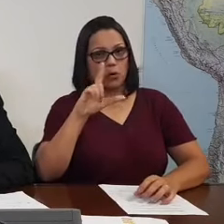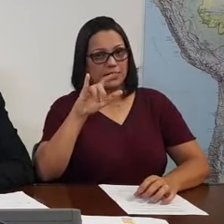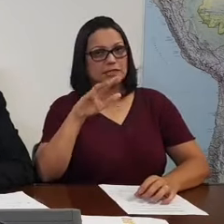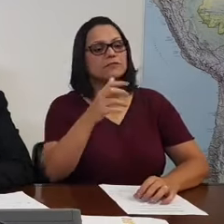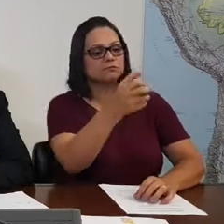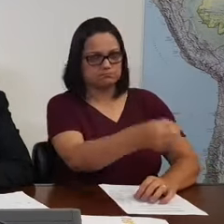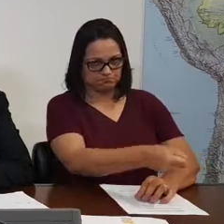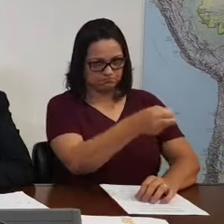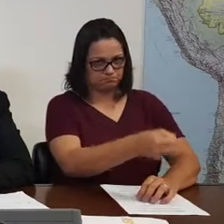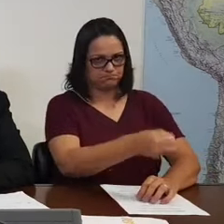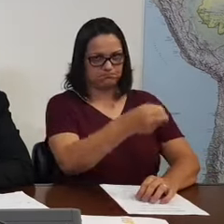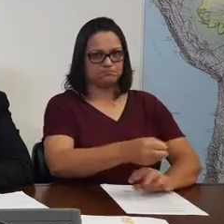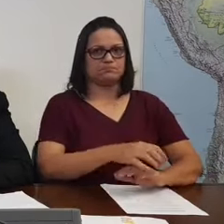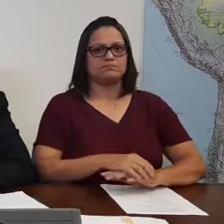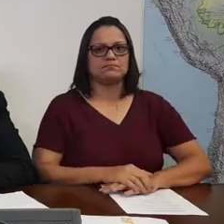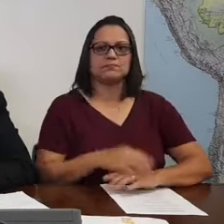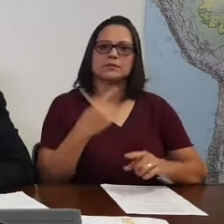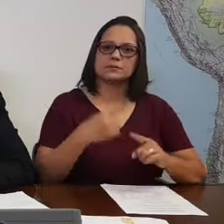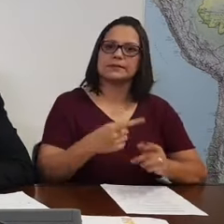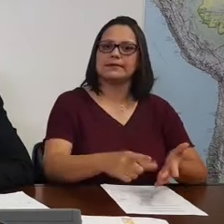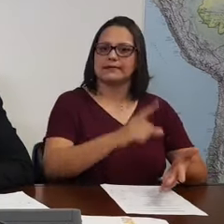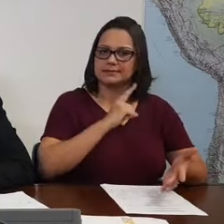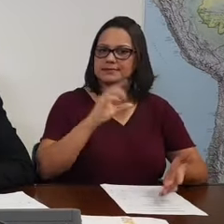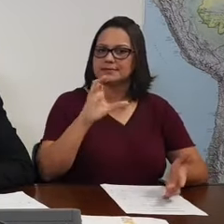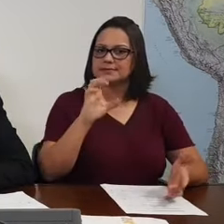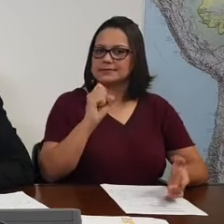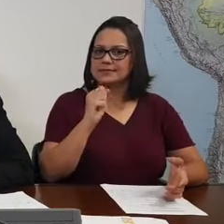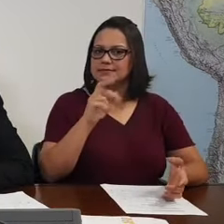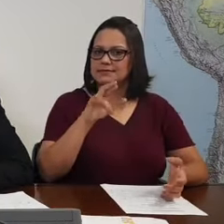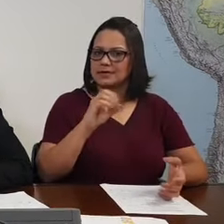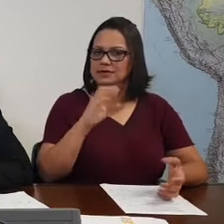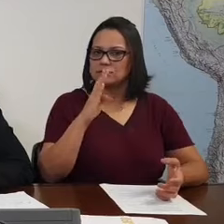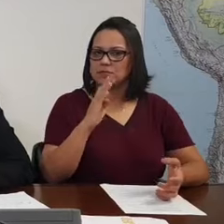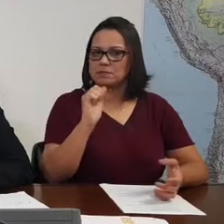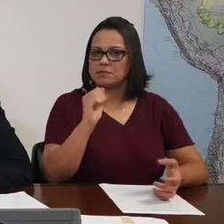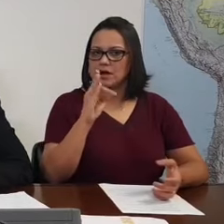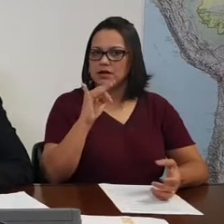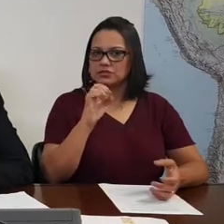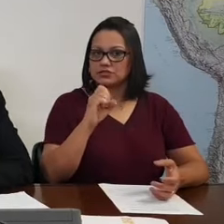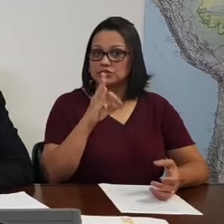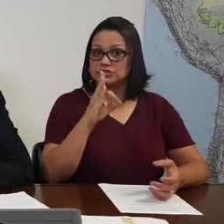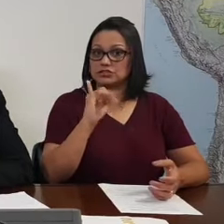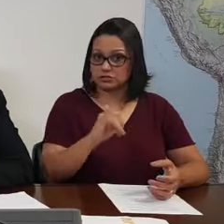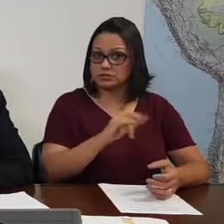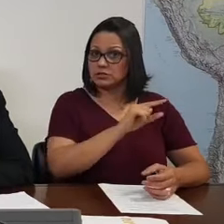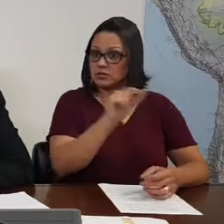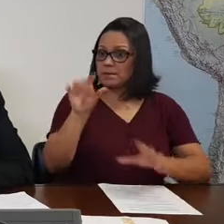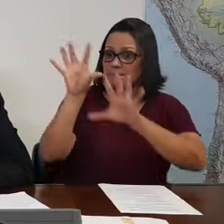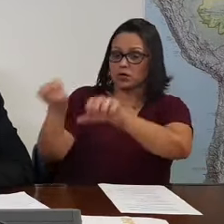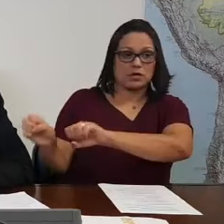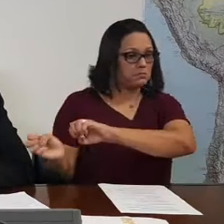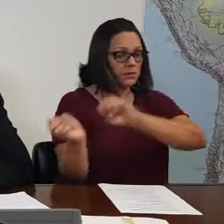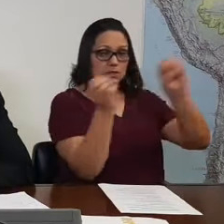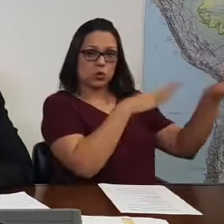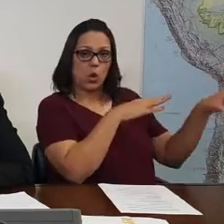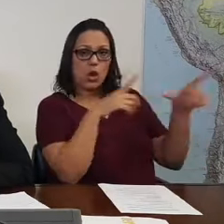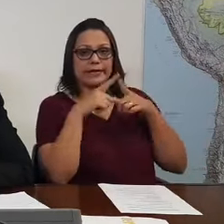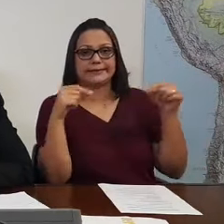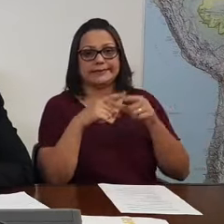fisicamente, né? Que ele, quando o Cesare Battisti foi preso lá na Bolívia, ele extraditou para a Itália